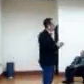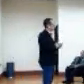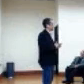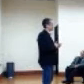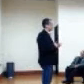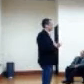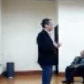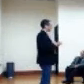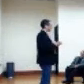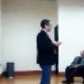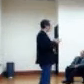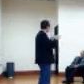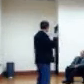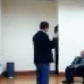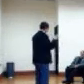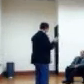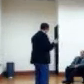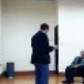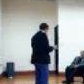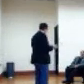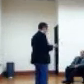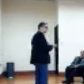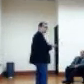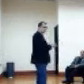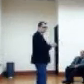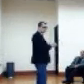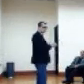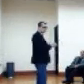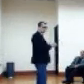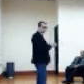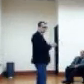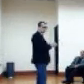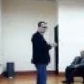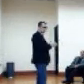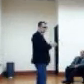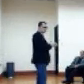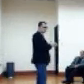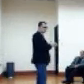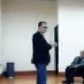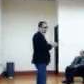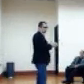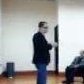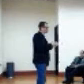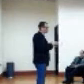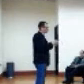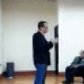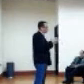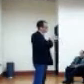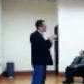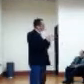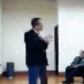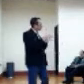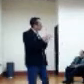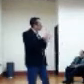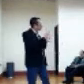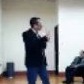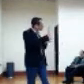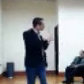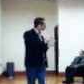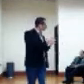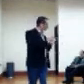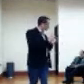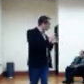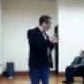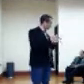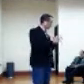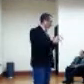como importantes. Pero comenzó un proceso de filtrado, haciendo entrevistas a estudiantes y a algunos docentes también, de cuáles